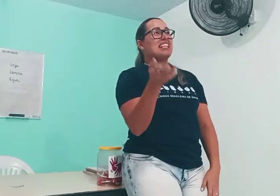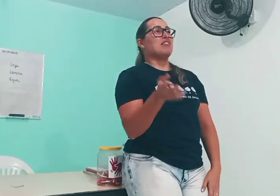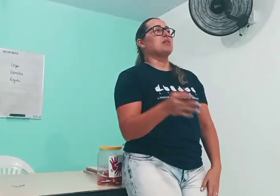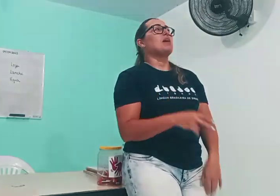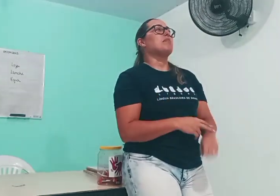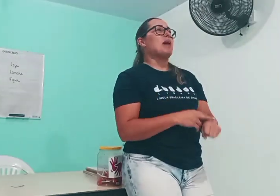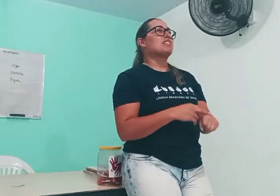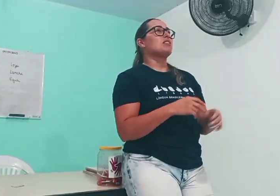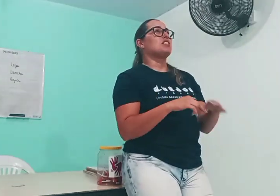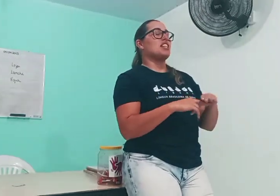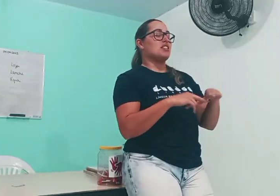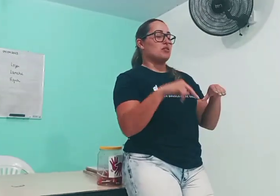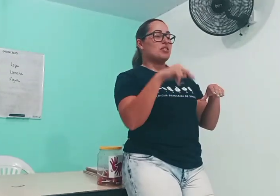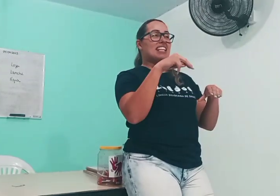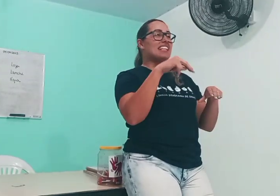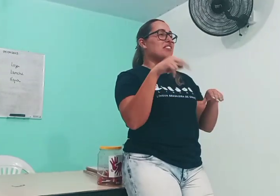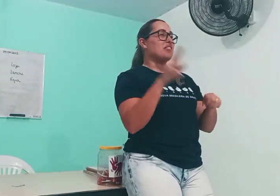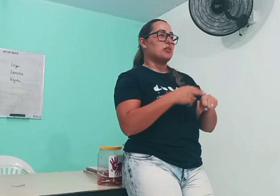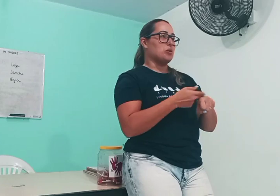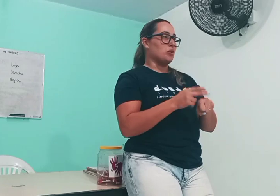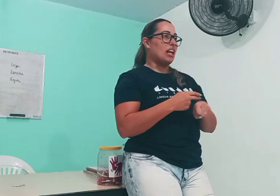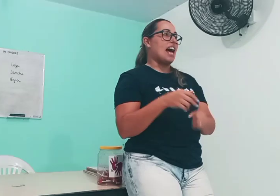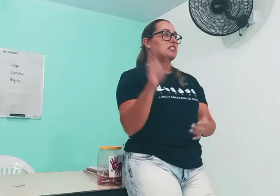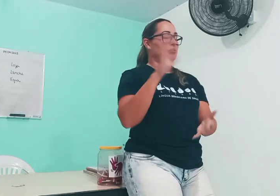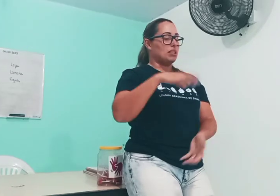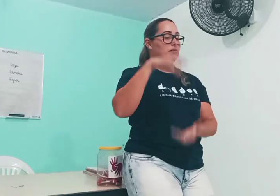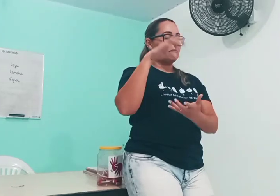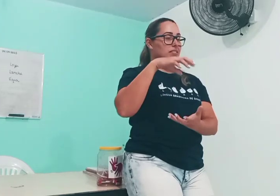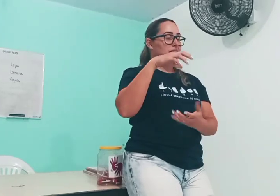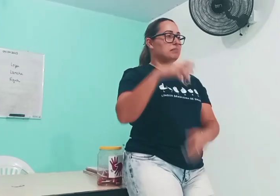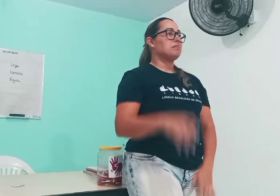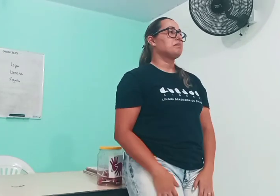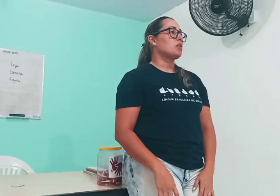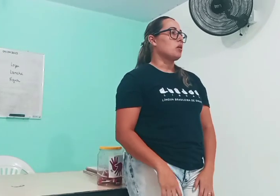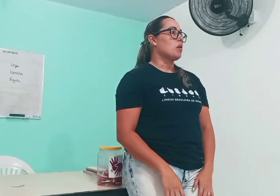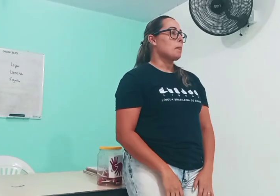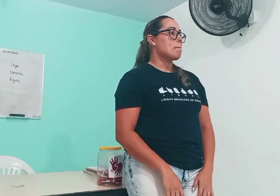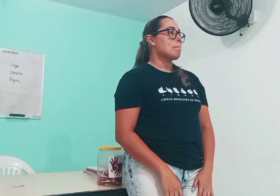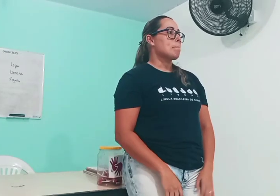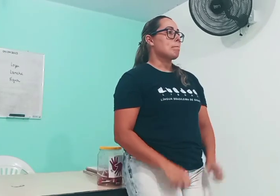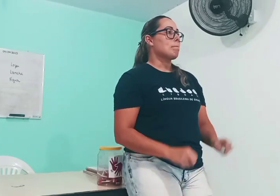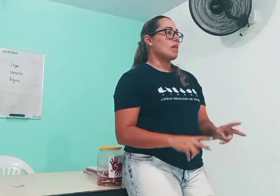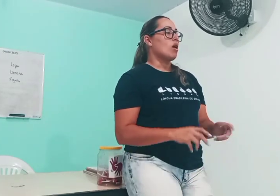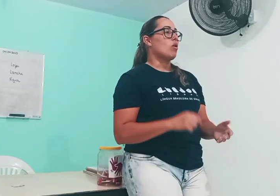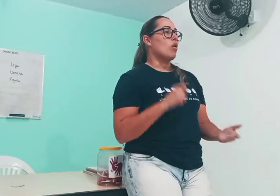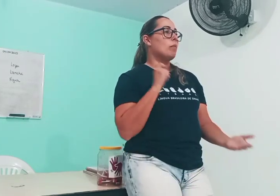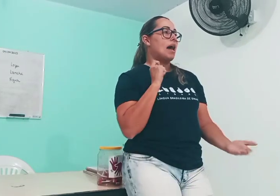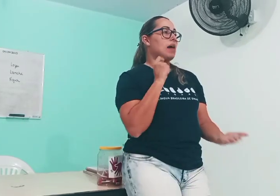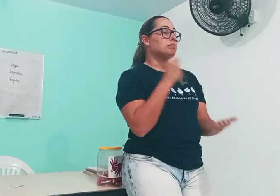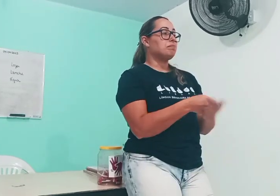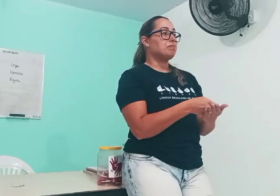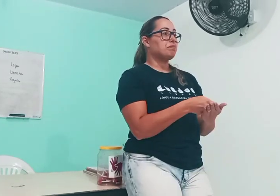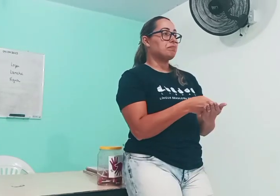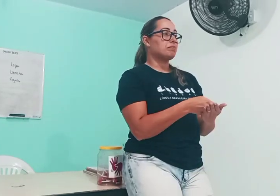Ou, né, tá falando, a Páscoa de Jesus, nada a ver com chocolate. Comprar. Vender assim. Comprar.